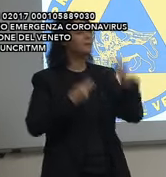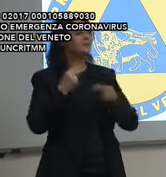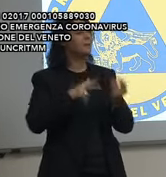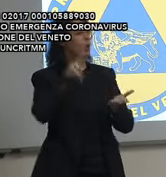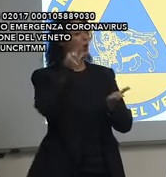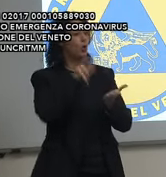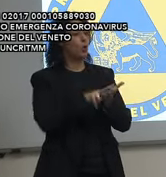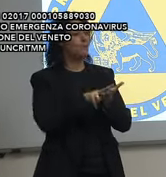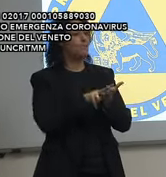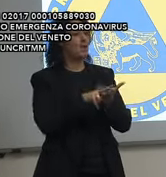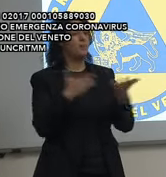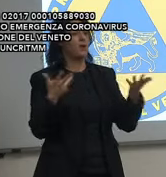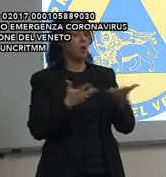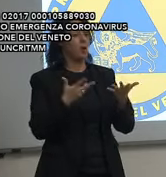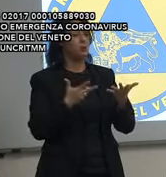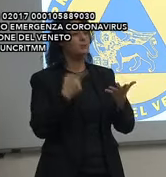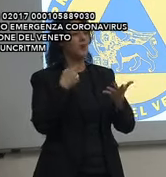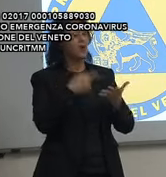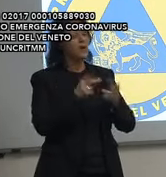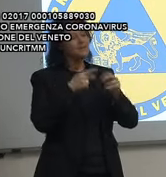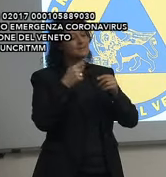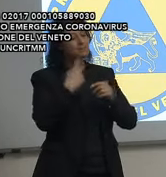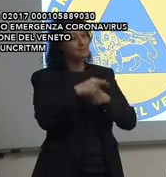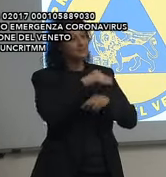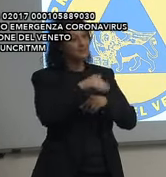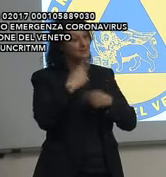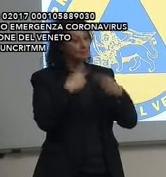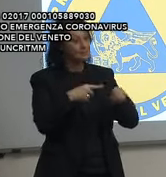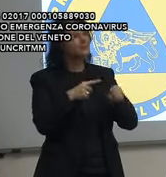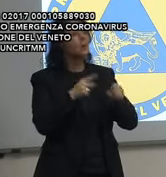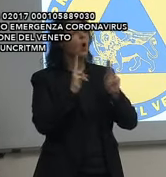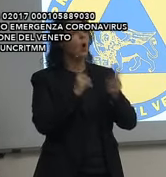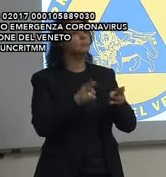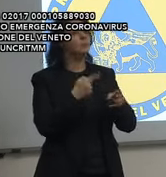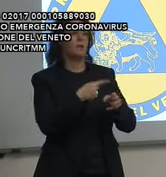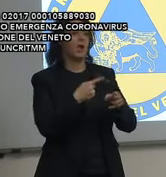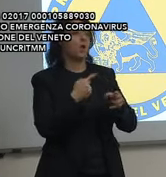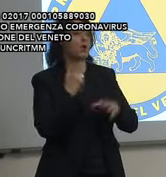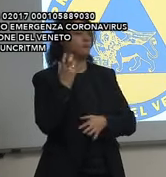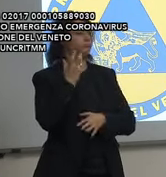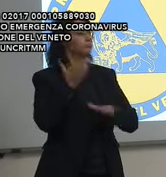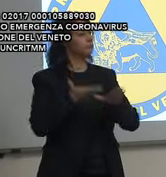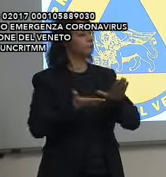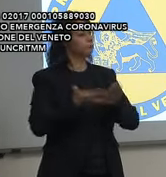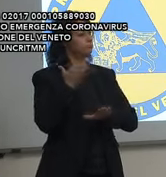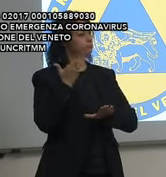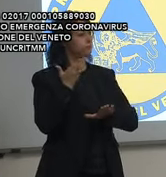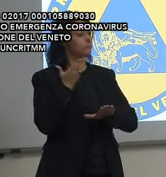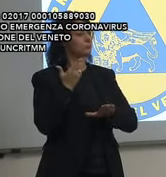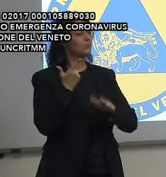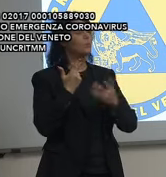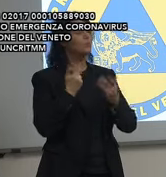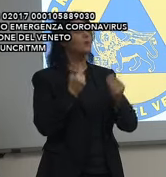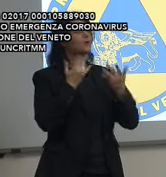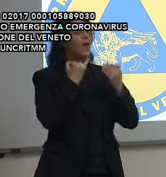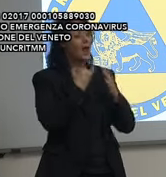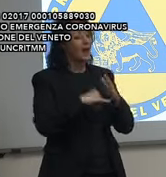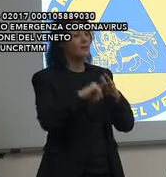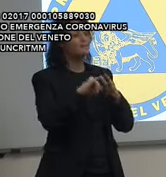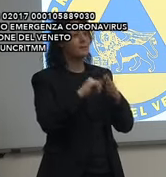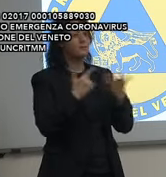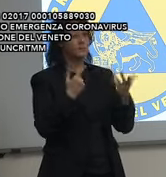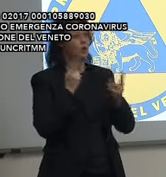questa sede resta un ospedale e resterà un ospedale di assoluto rilievo, che alla fine del processo sarà un ospedale interamente